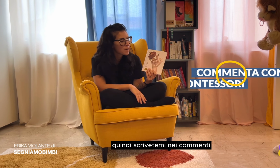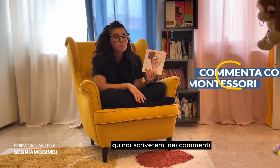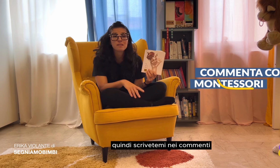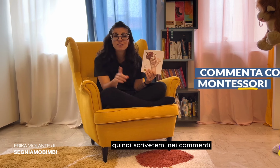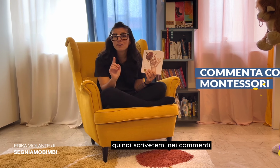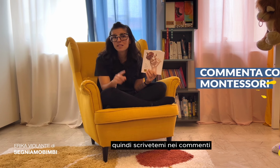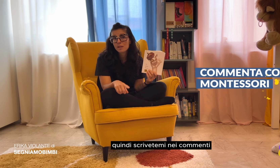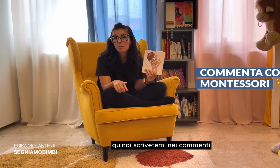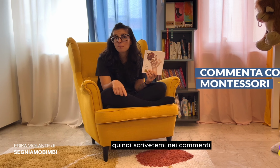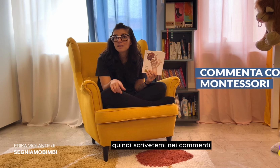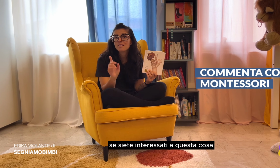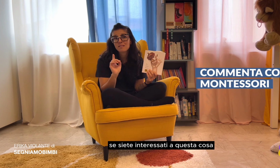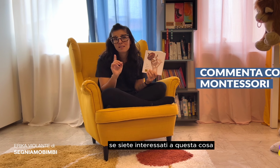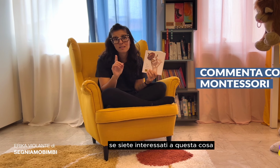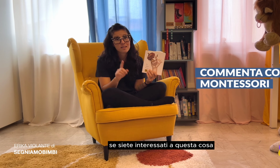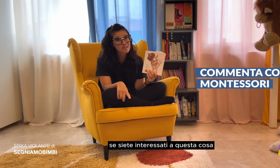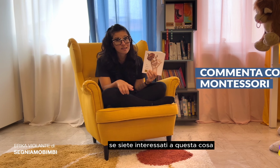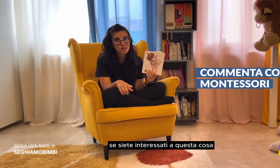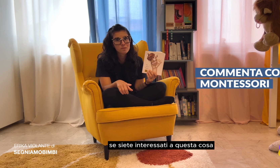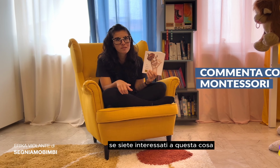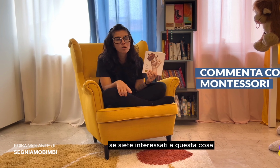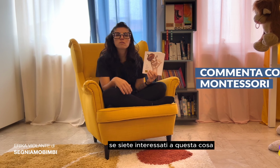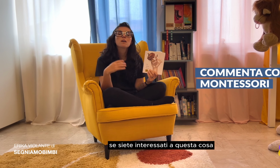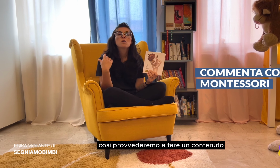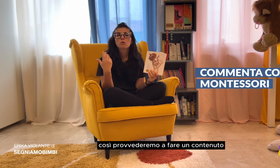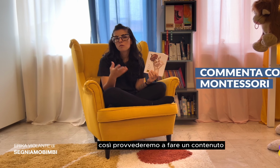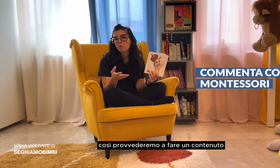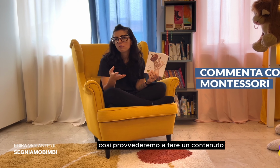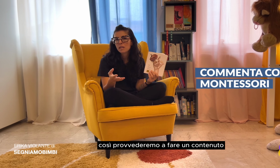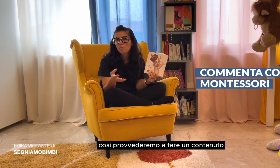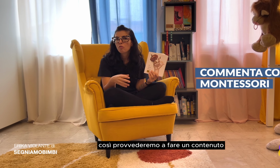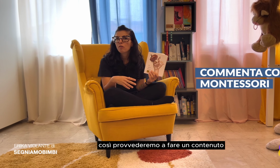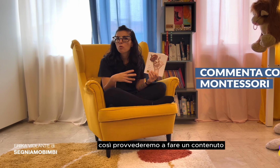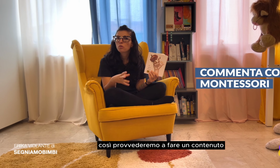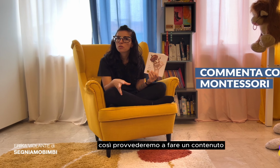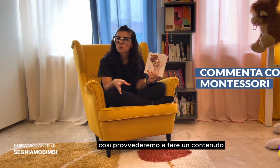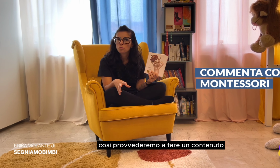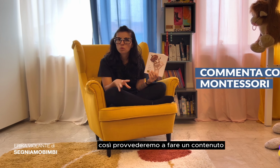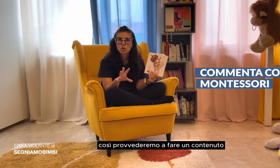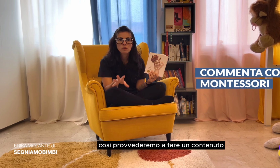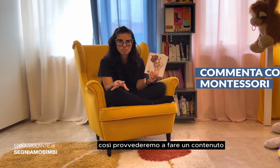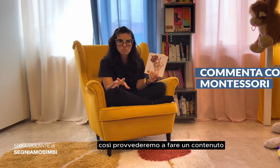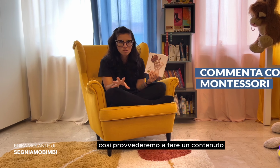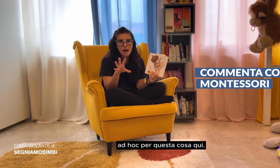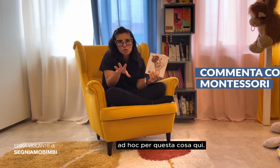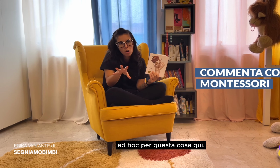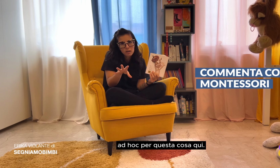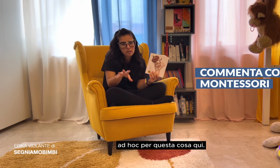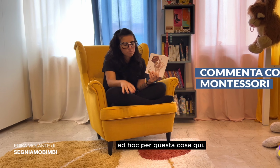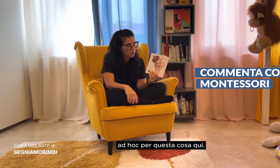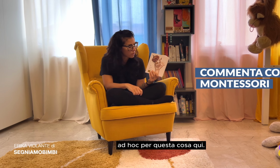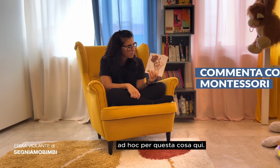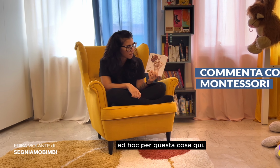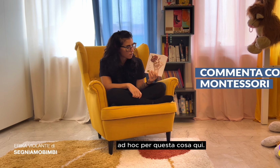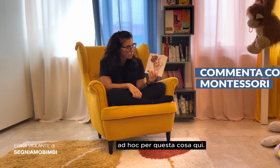Quindi scrivetemi nei commenti se siete interessati a questa cosa, così provvederemo a fare un contenuto ad hoc per questa